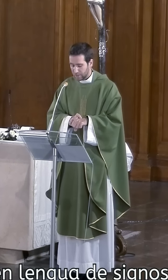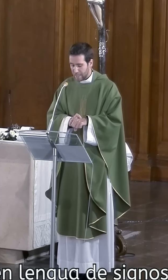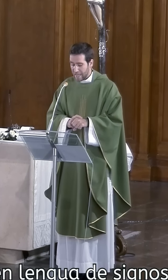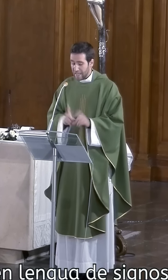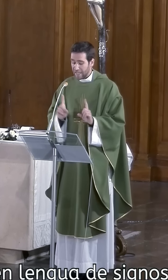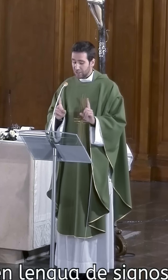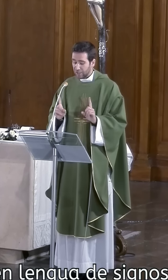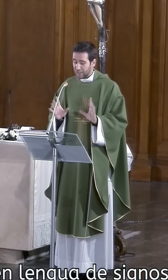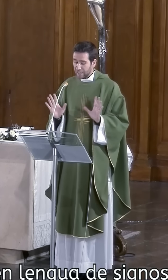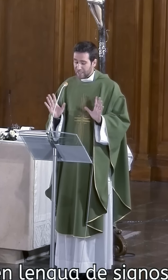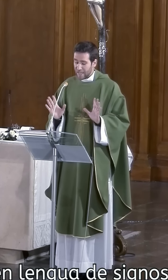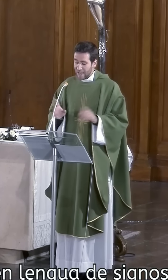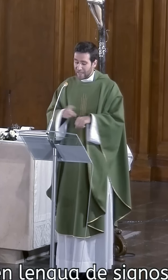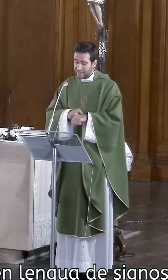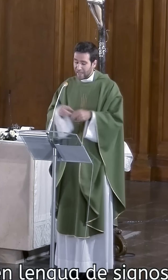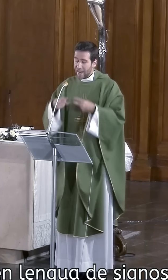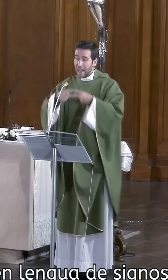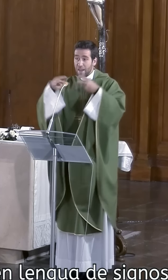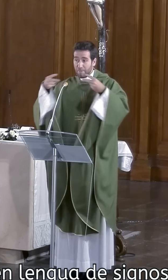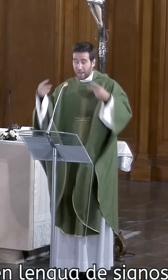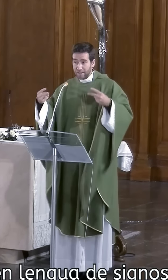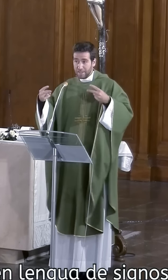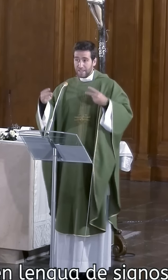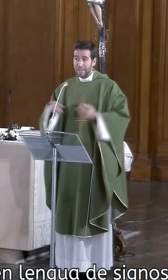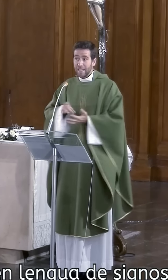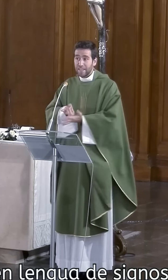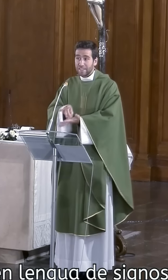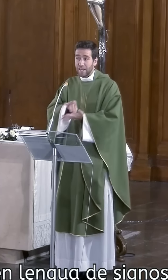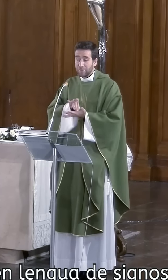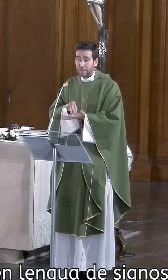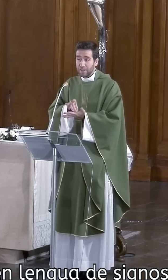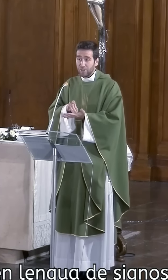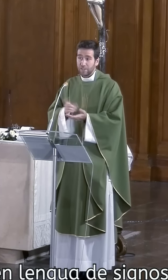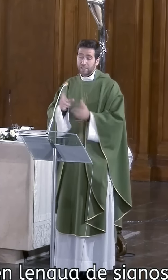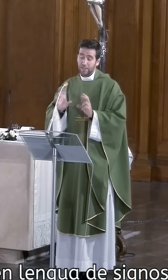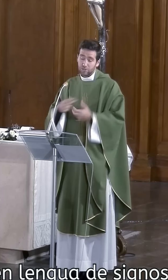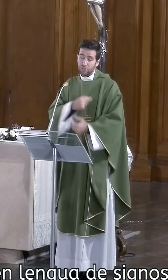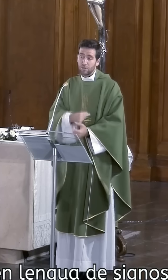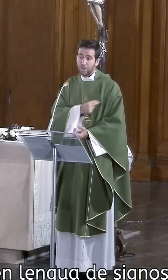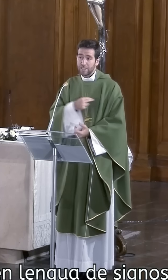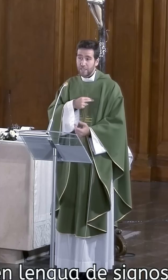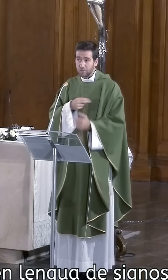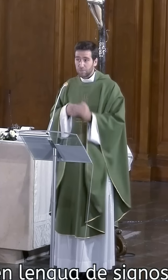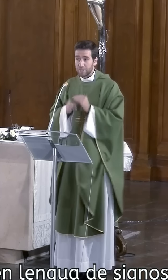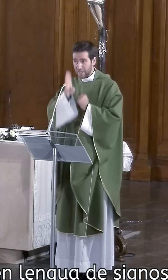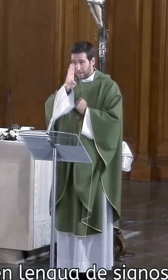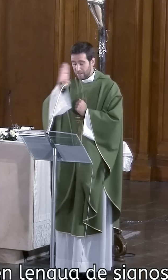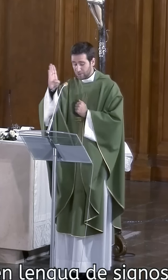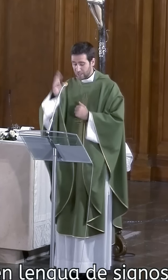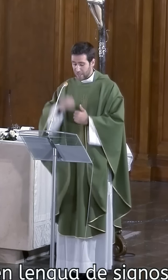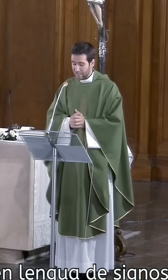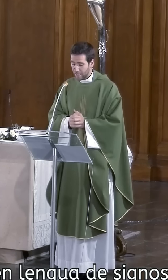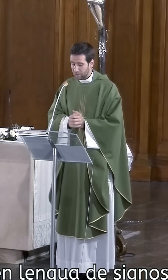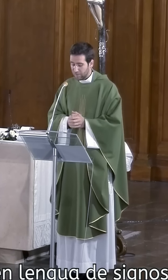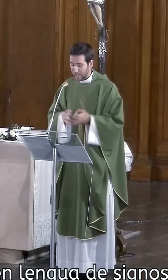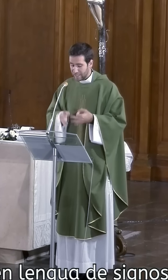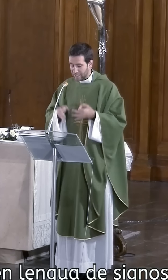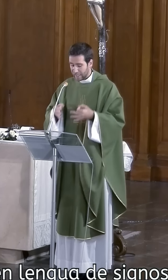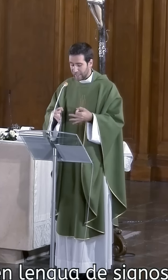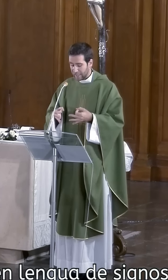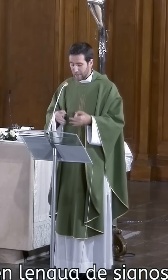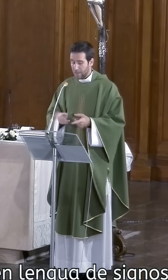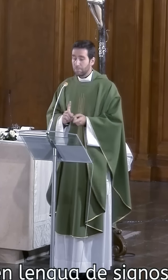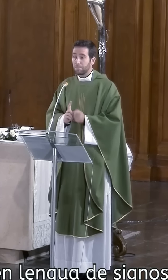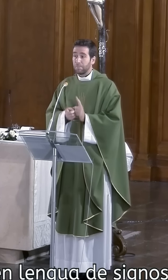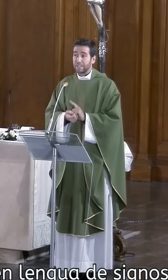actitud. Y entonces ese lema de servicio que nosotros como cristianos pues debemos ser muy fieles y